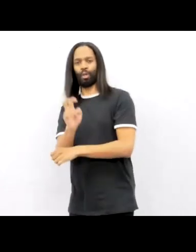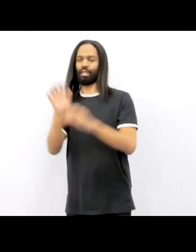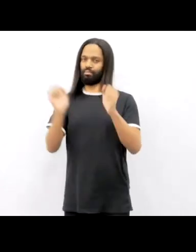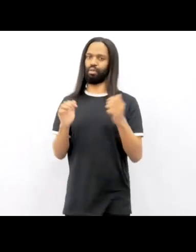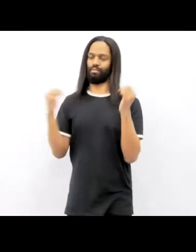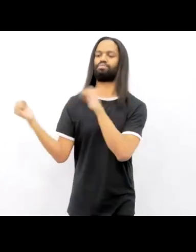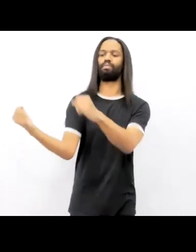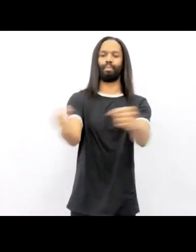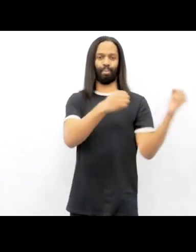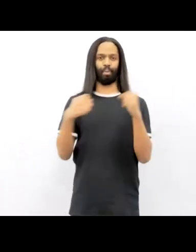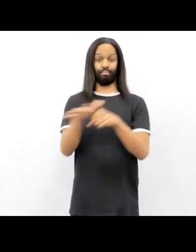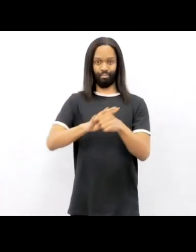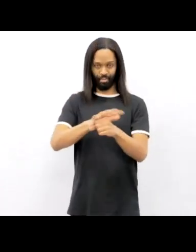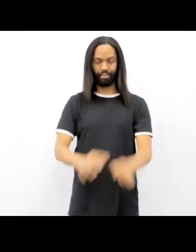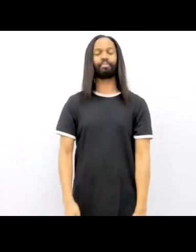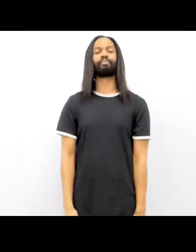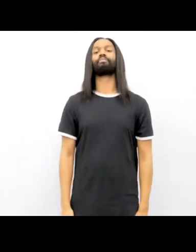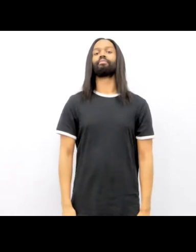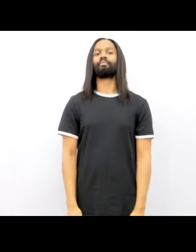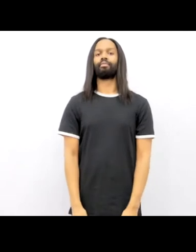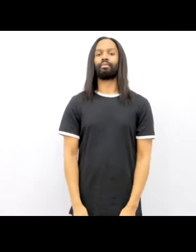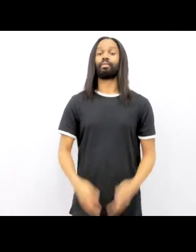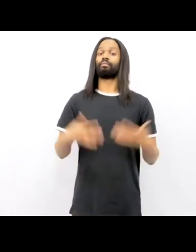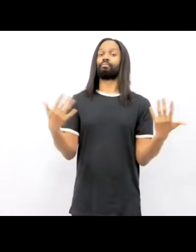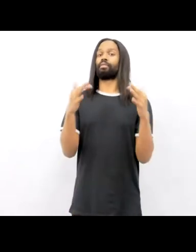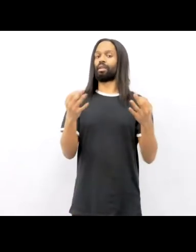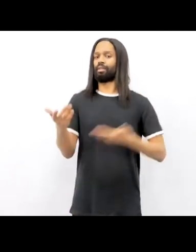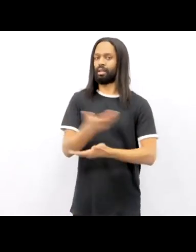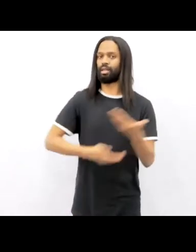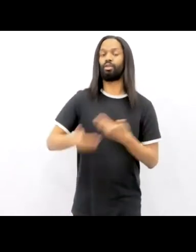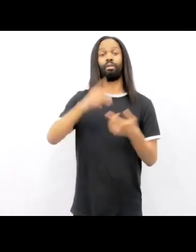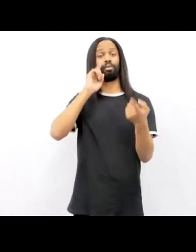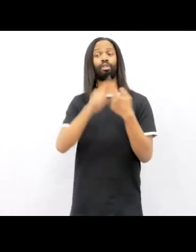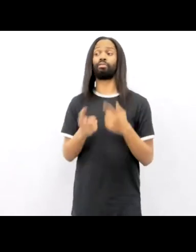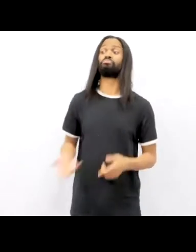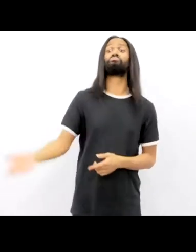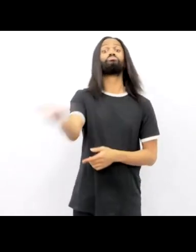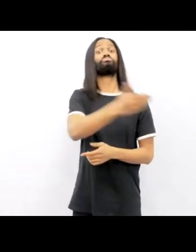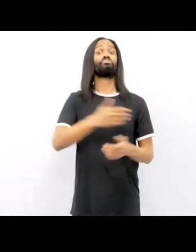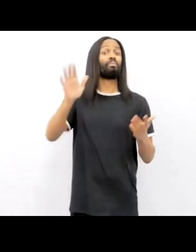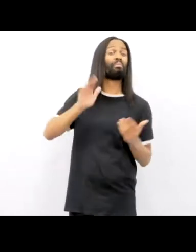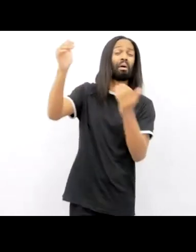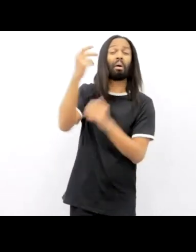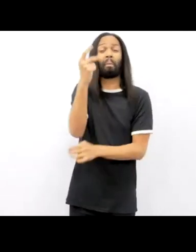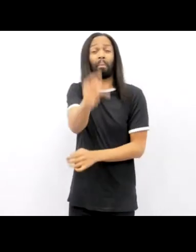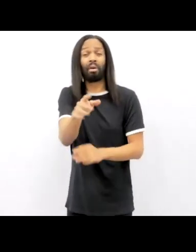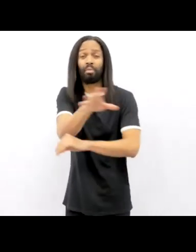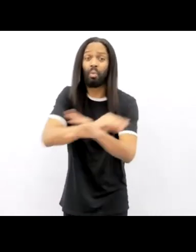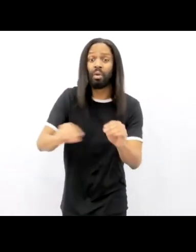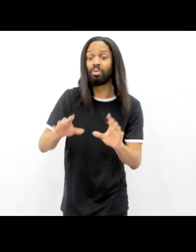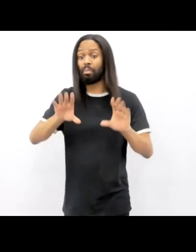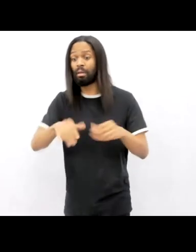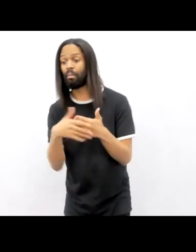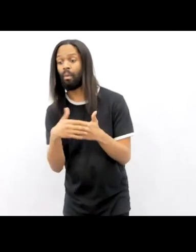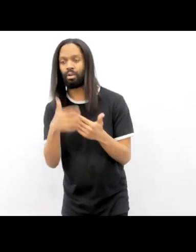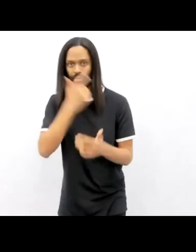cette concertation, c'est pour vous, pour entendre vos attentes de riverains, d'acteurs intéressés par le devenir